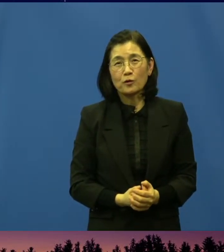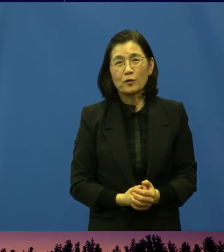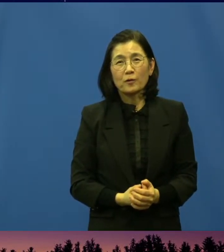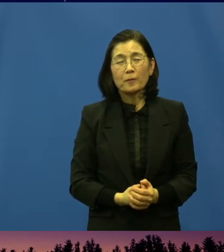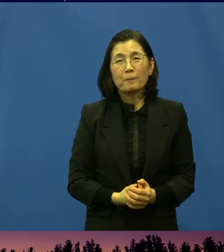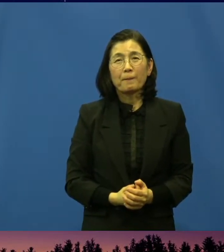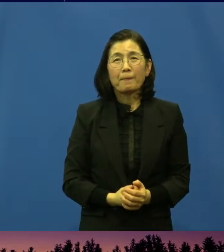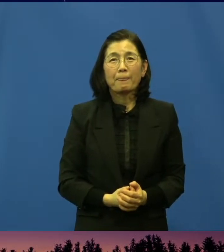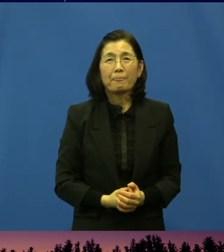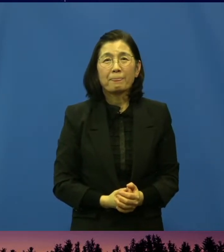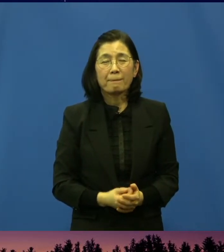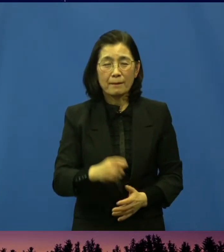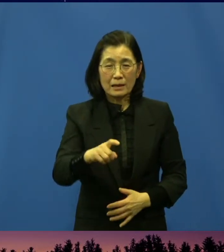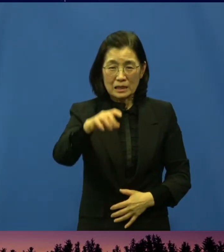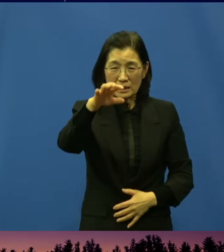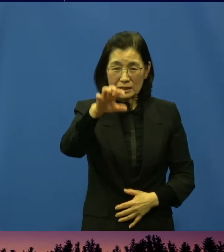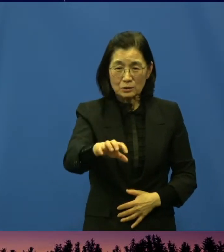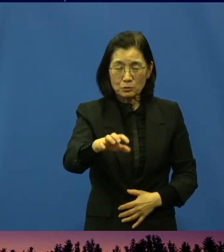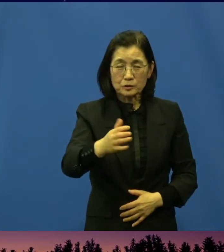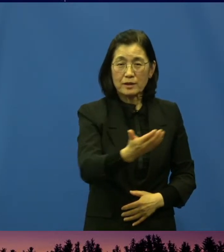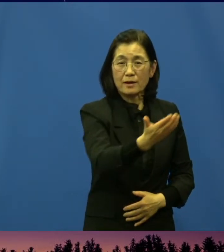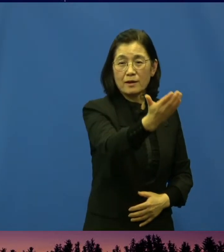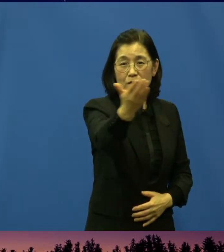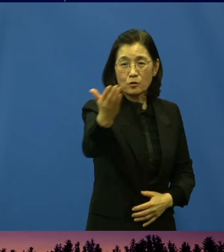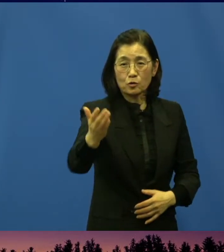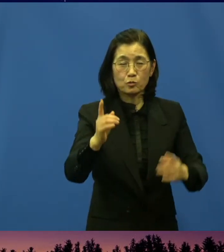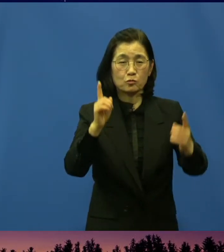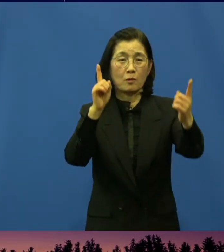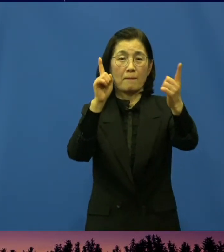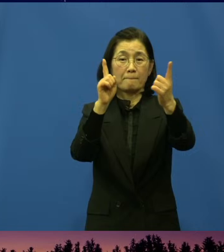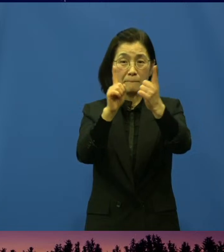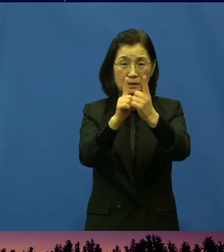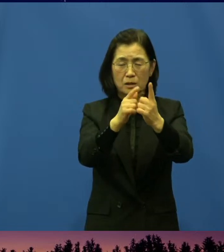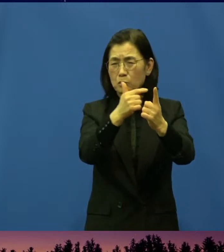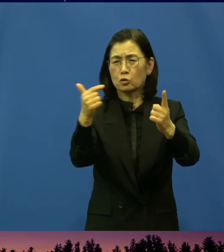오늘 여기에 있는 여러분들의 만남이 너무너무 중요한 거예요.